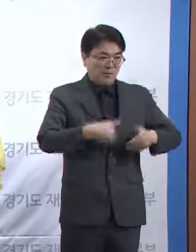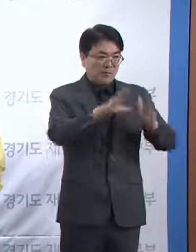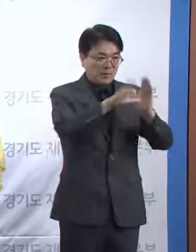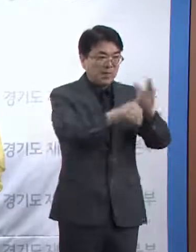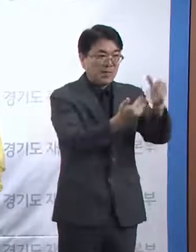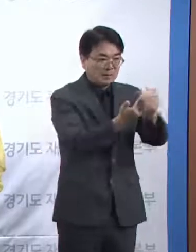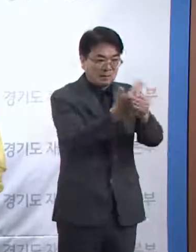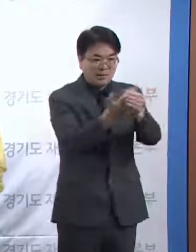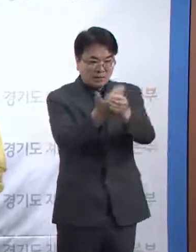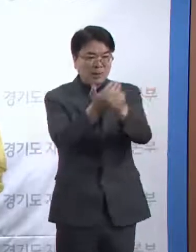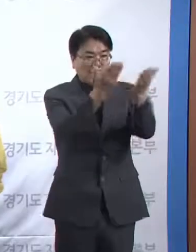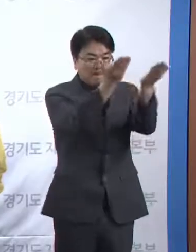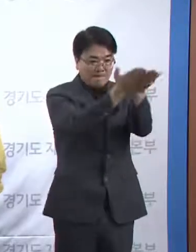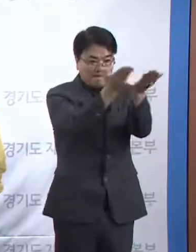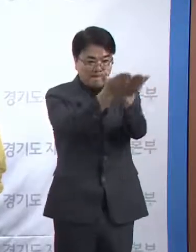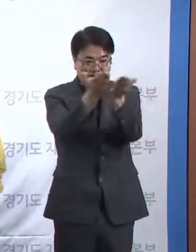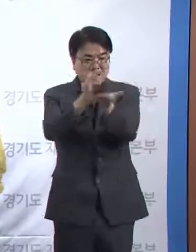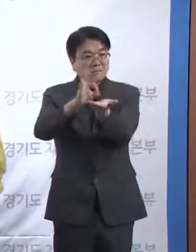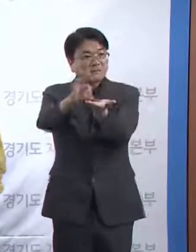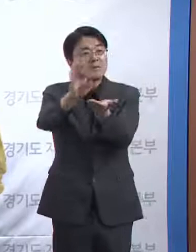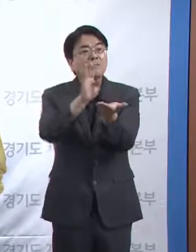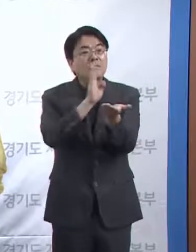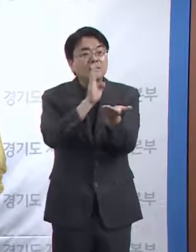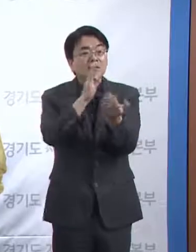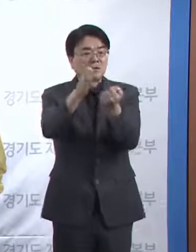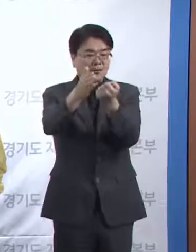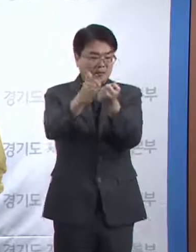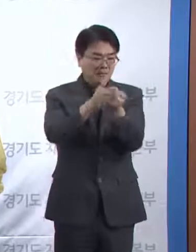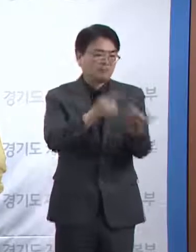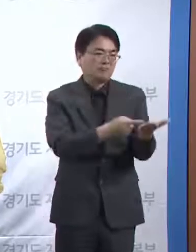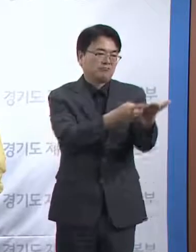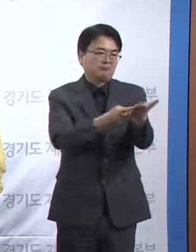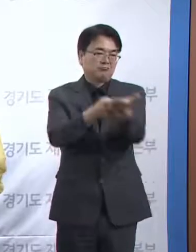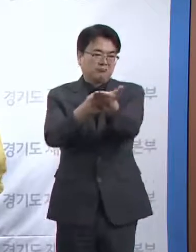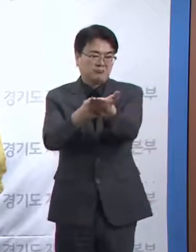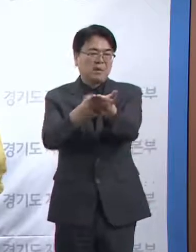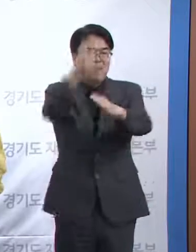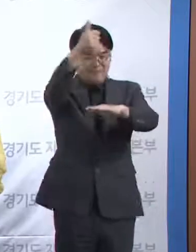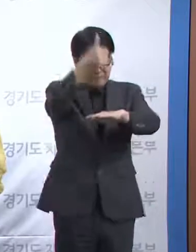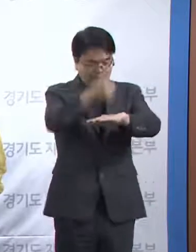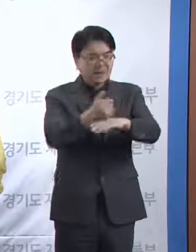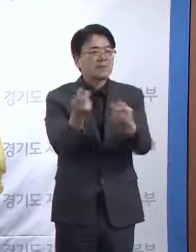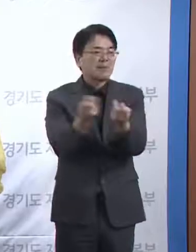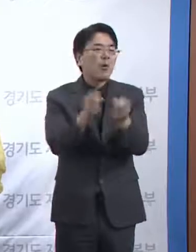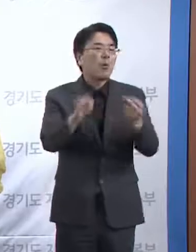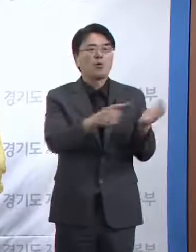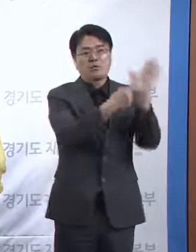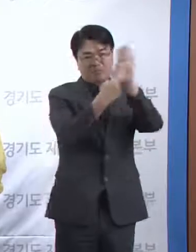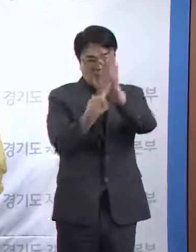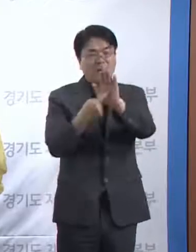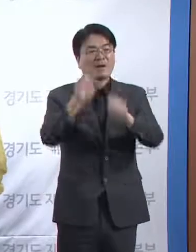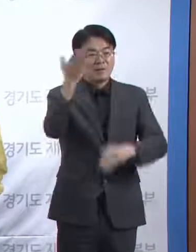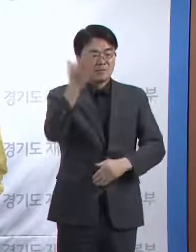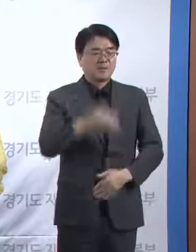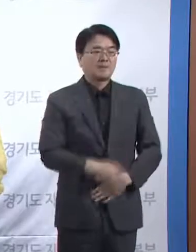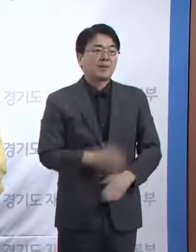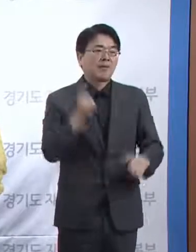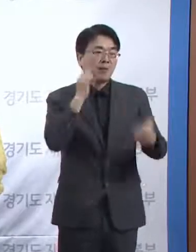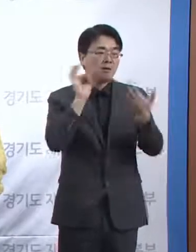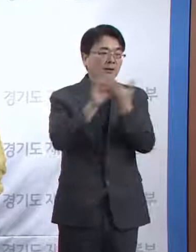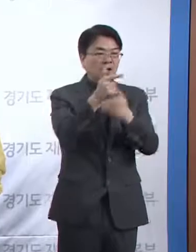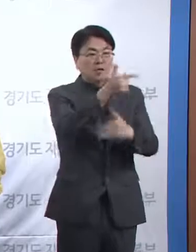때문에 그런 제안을 했고 그 제안 중에 일정 정도가 오늘 결과물이 아닌가 싶고요. 차후적으로 더 크게 되면